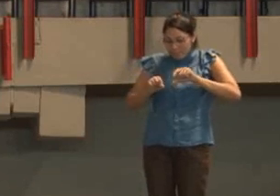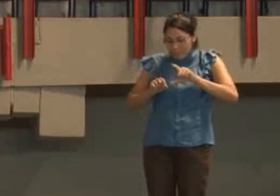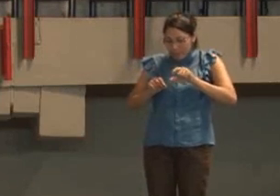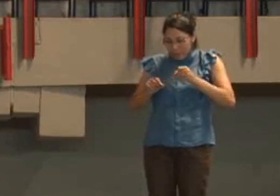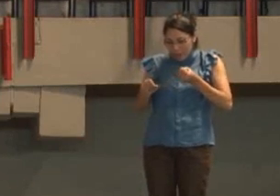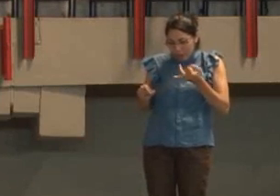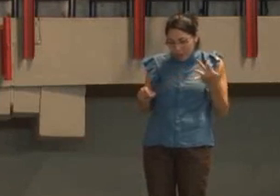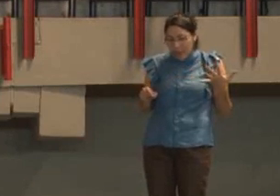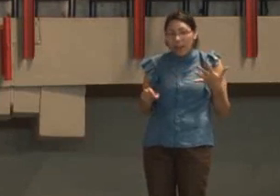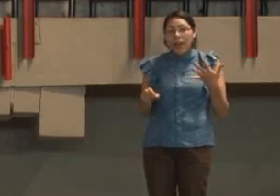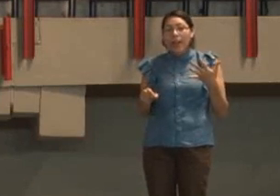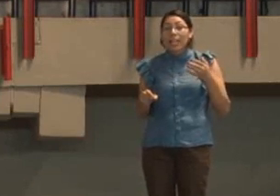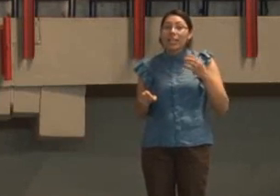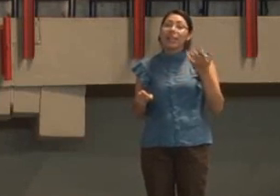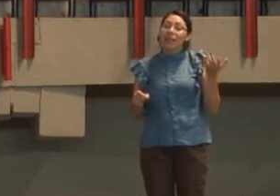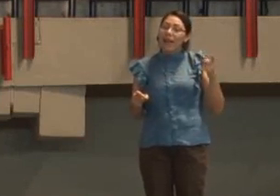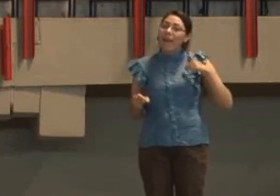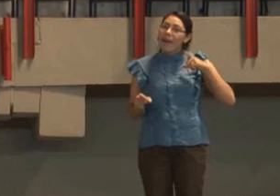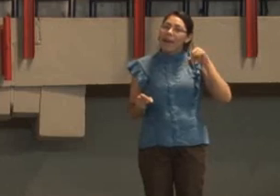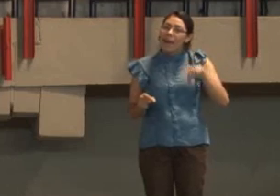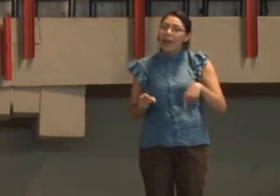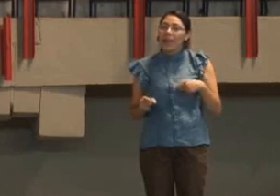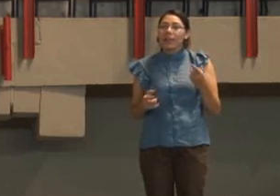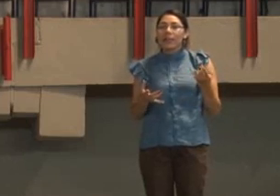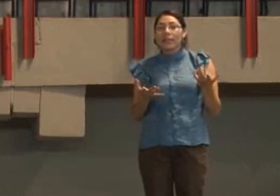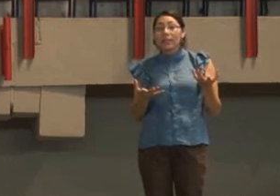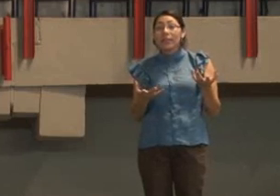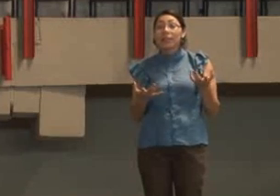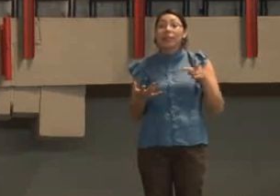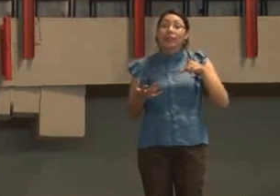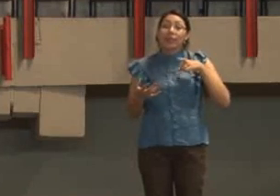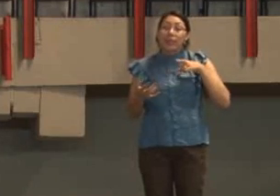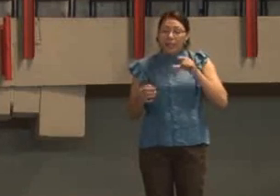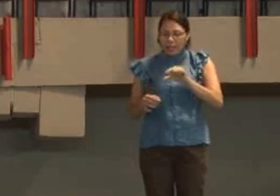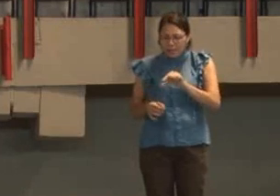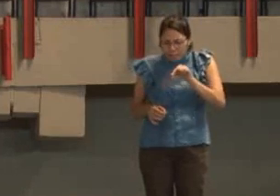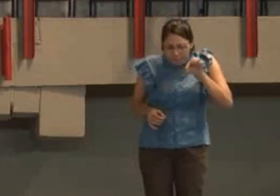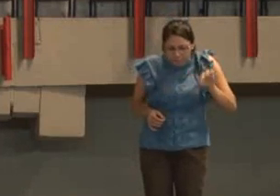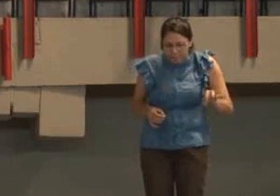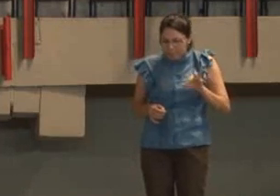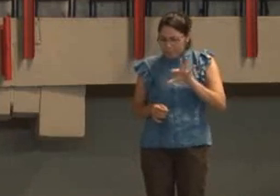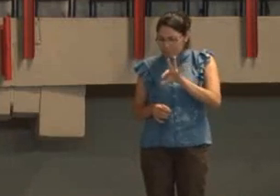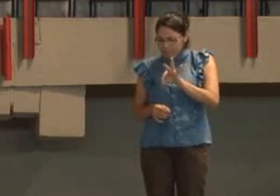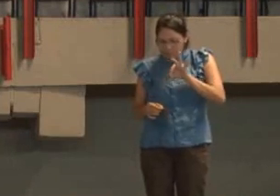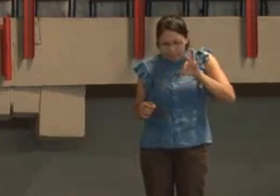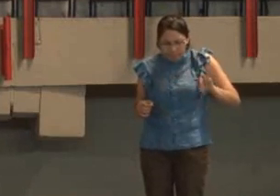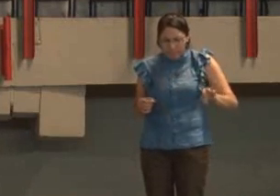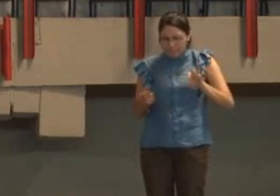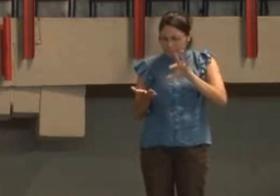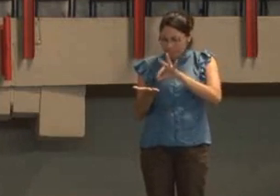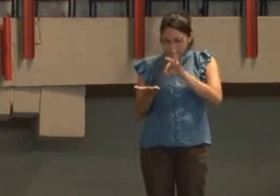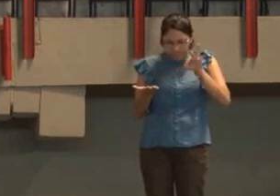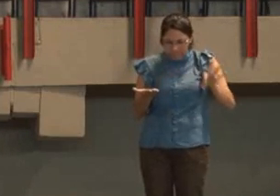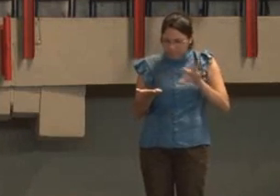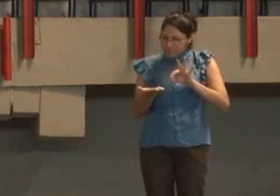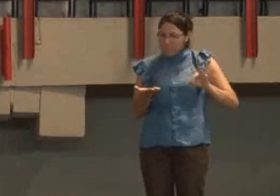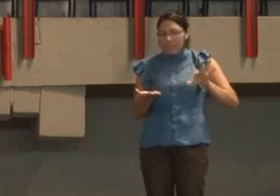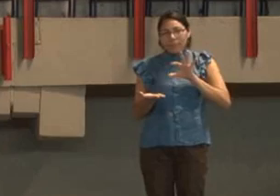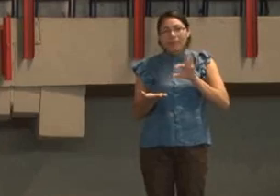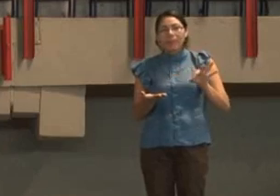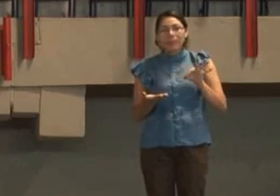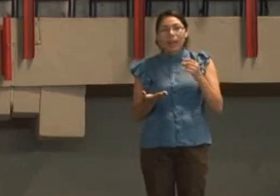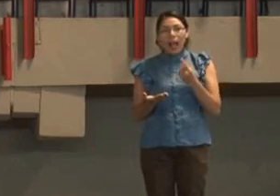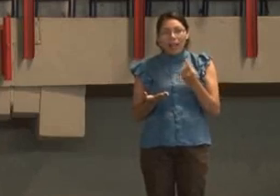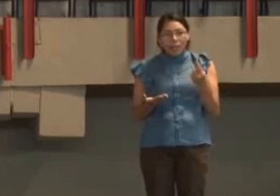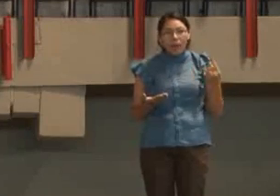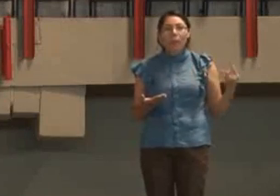que a gente chama de contagem direta. É aquela contagem que você pega elemento por elemento e vai dizer quantos tem no final. Tudo bem?